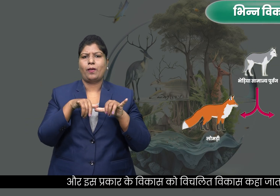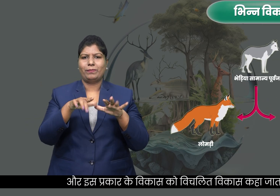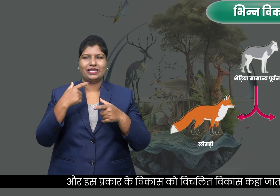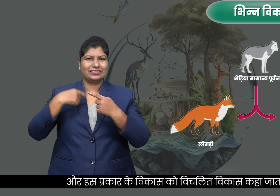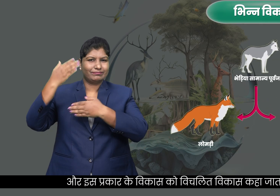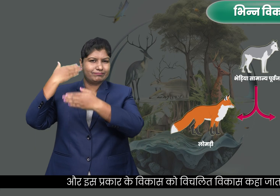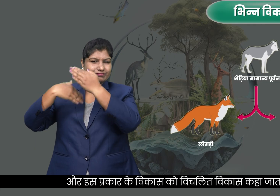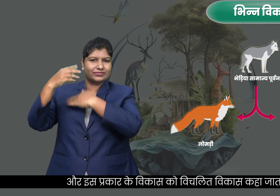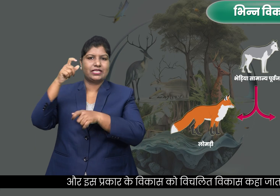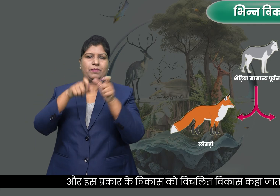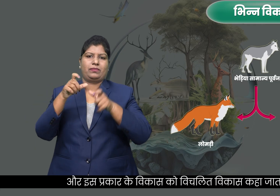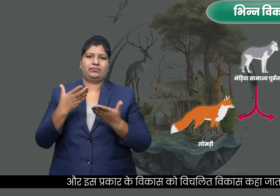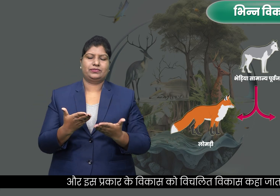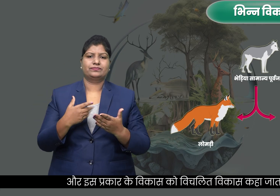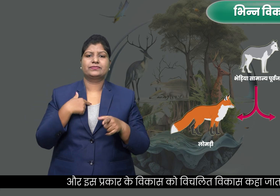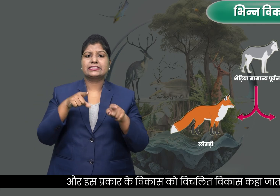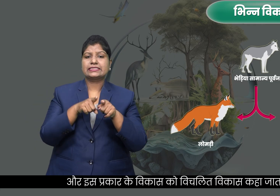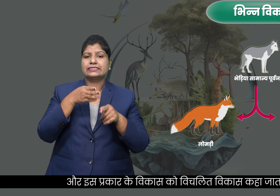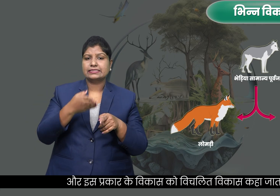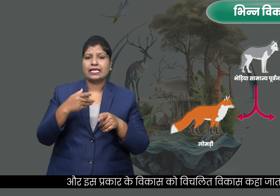को विचलित विकास कहा जाता है।